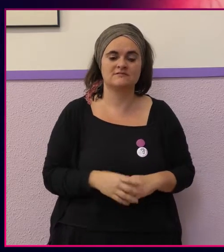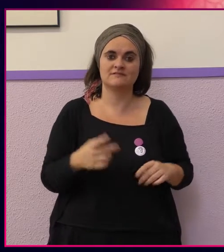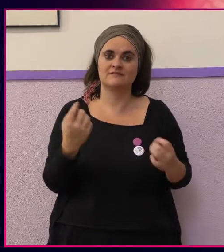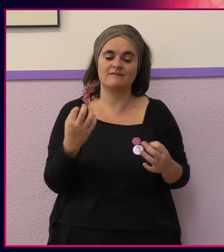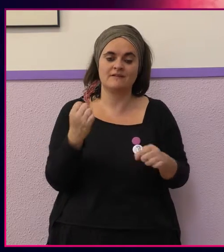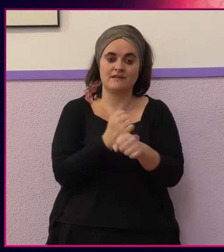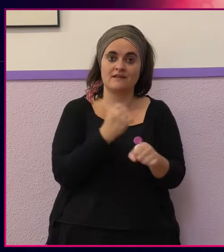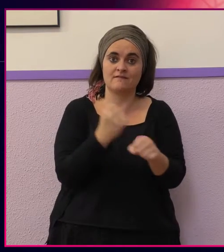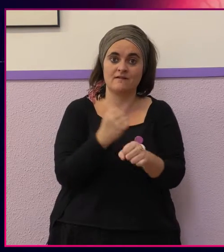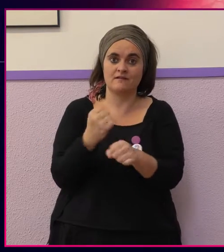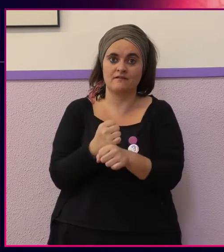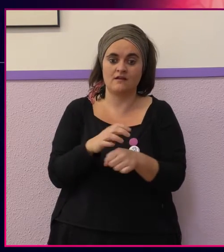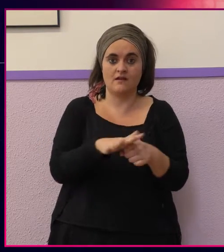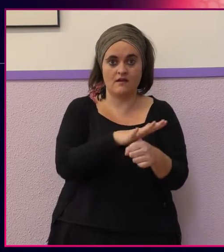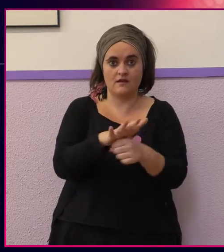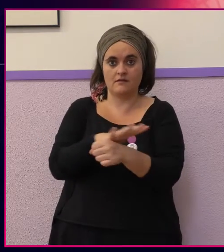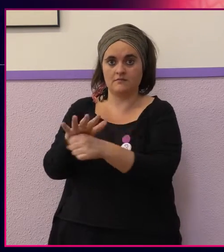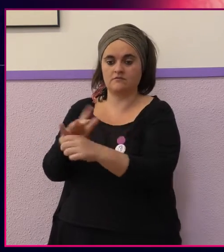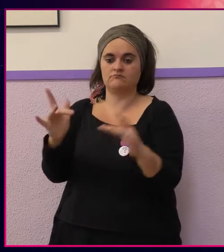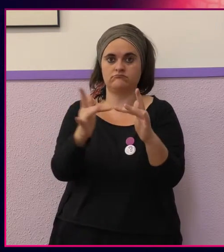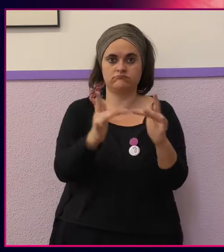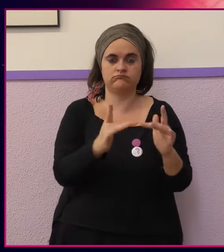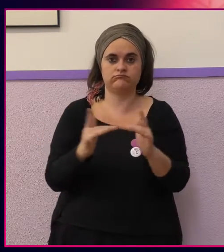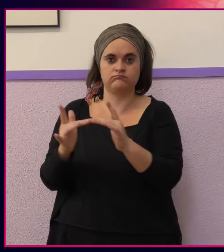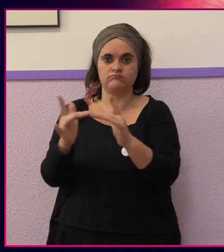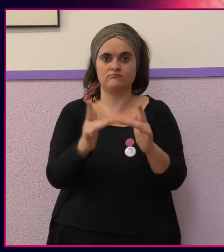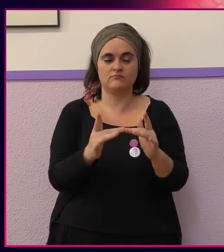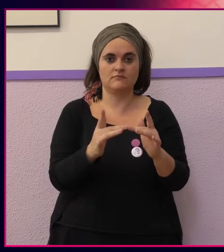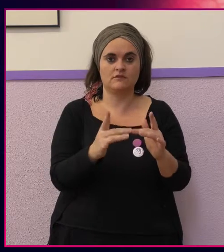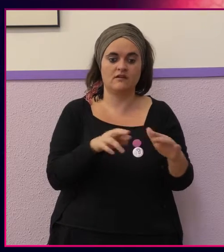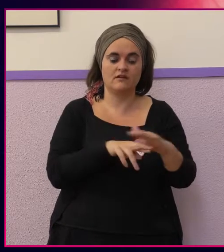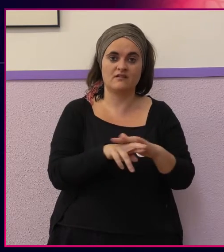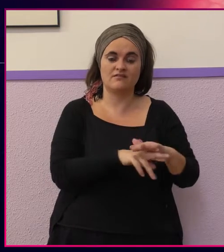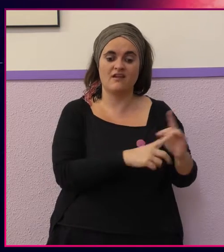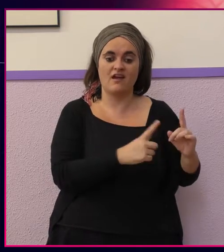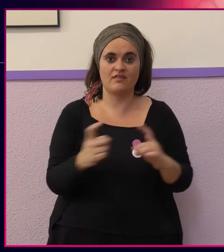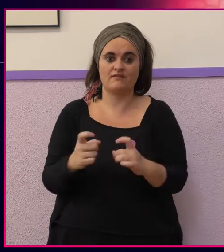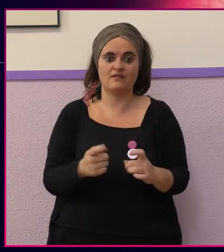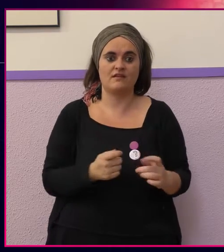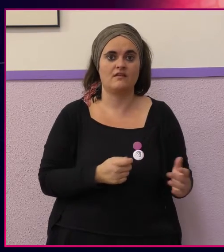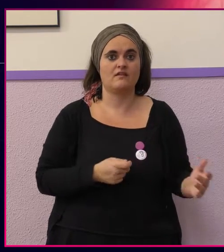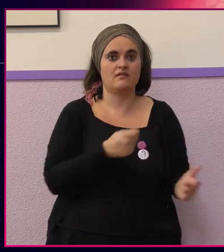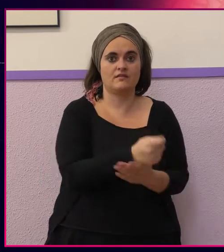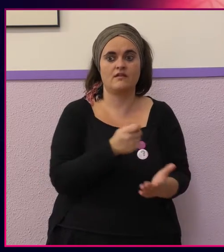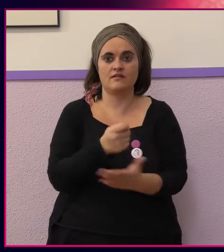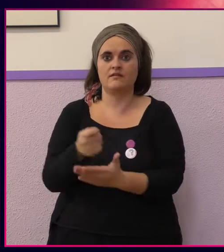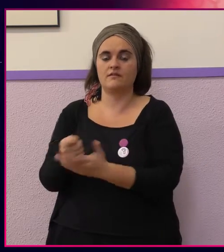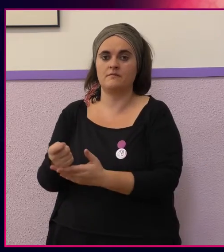en todos los ámbitos y que se destinen los recursos necesarios para prevenir la violencia machista